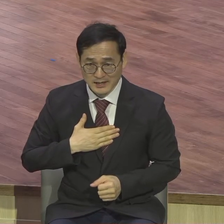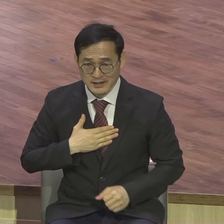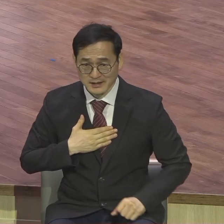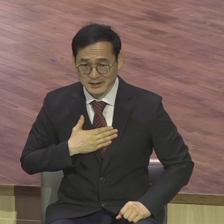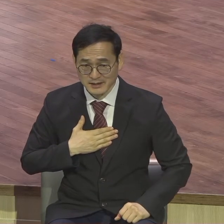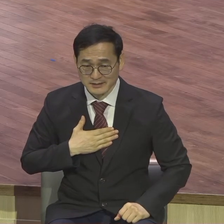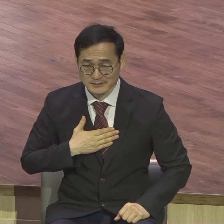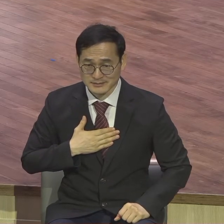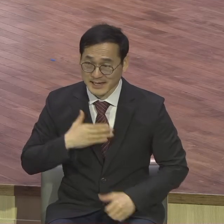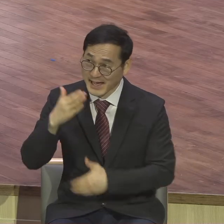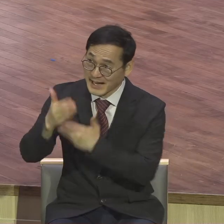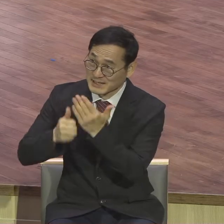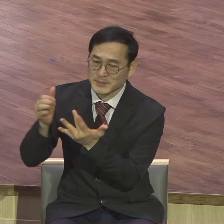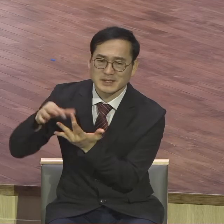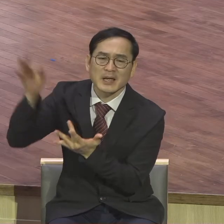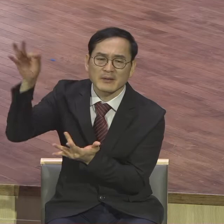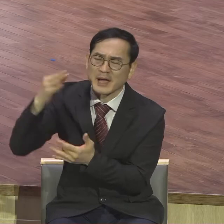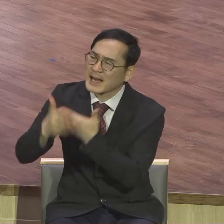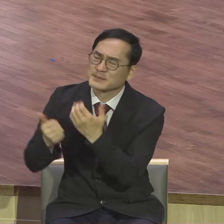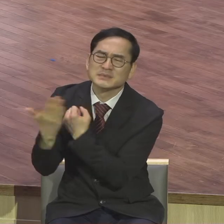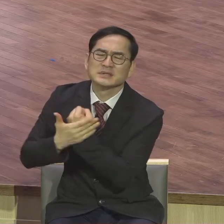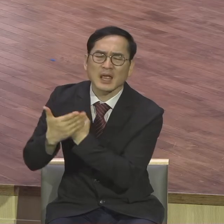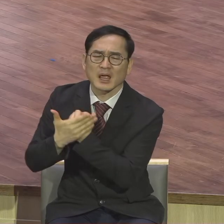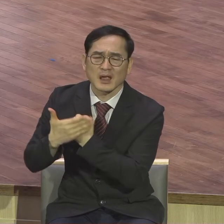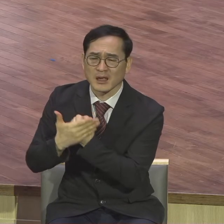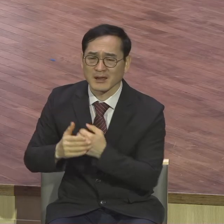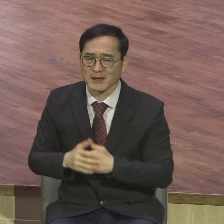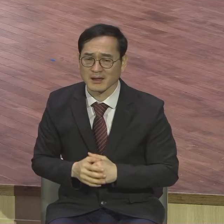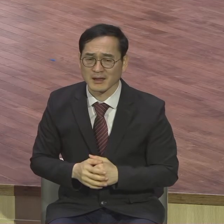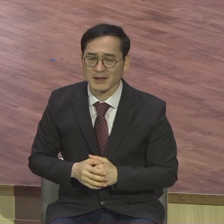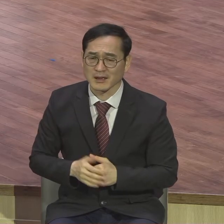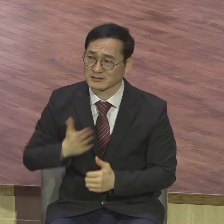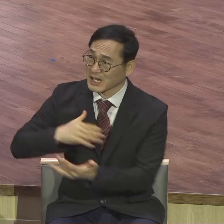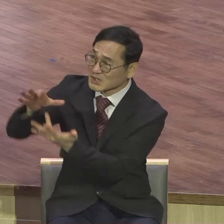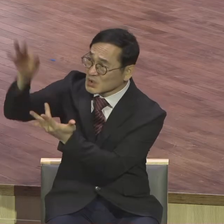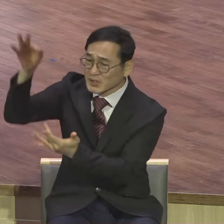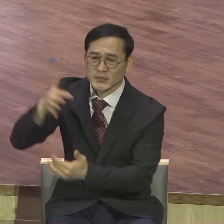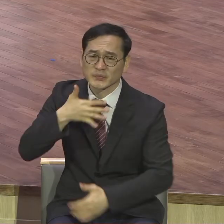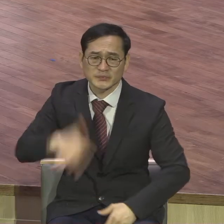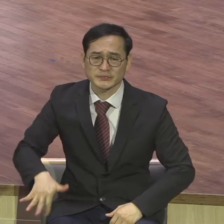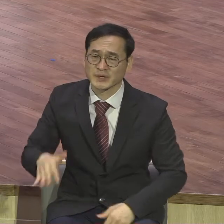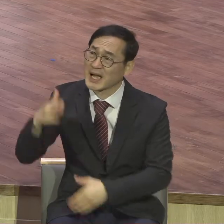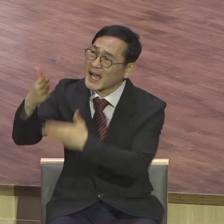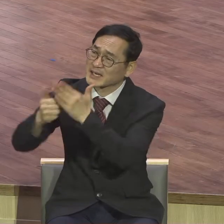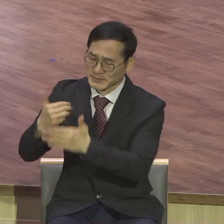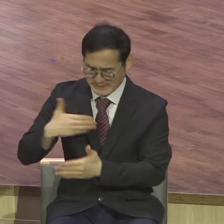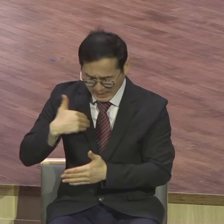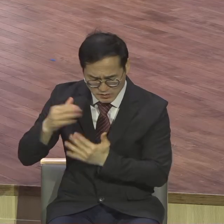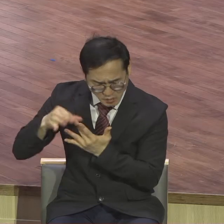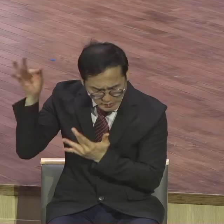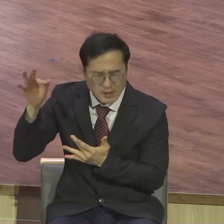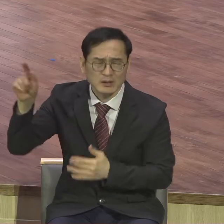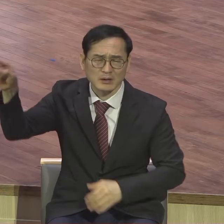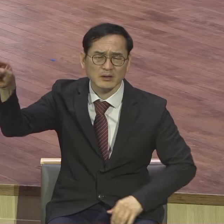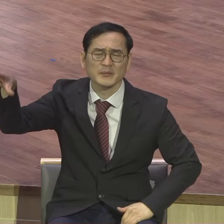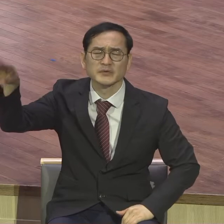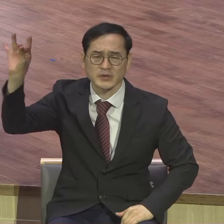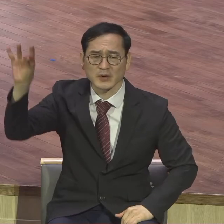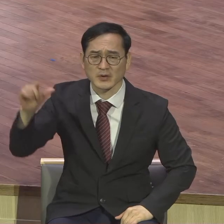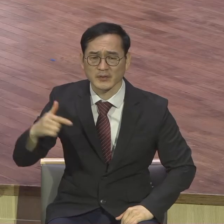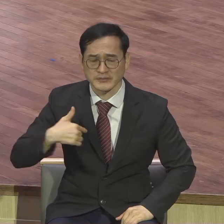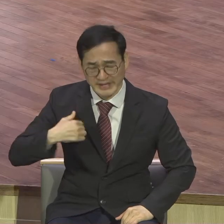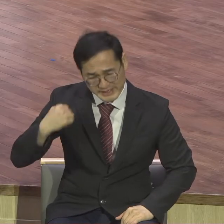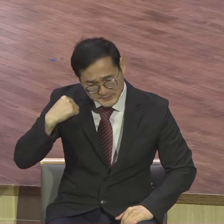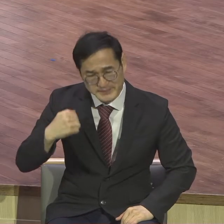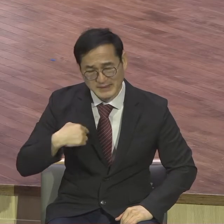받은, 받게 된 하나님 은혜로 된 것이다 라고 그걸 강조합니다. 하나님의 나라를 직접 택했다. 이것은 자신의 힘과